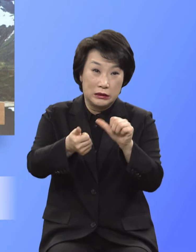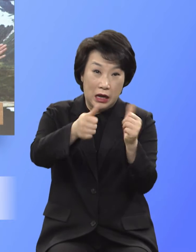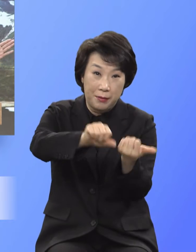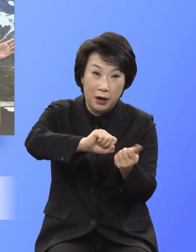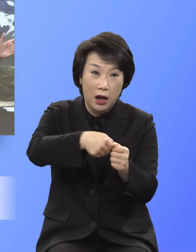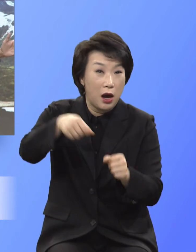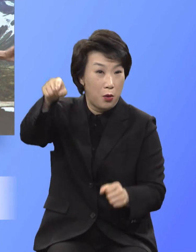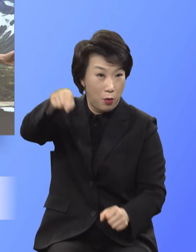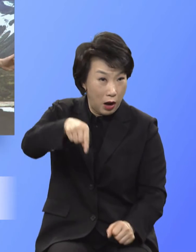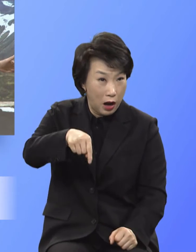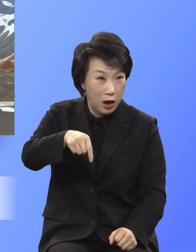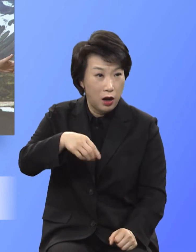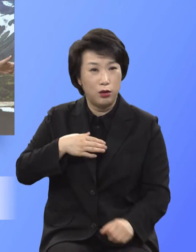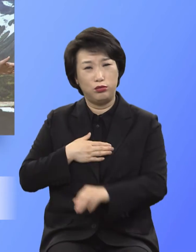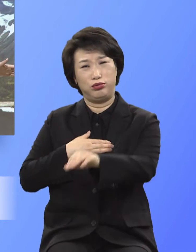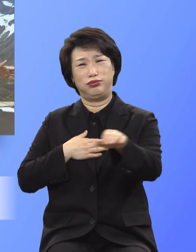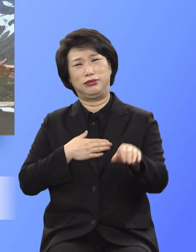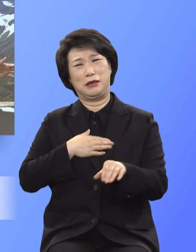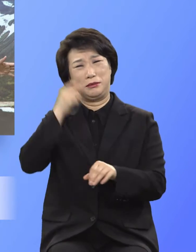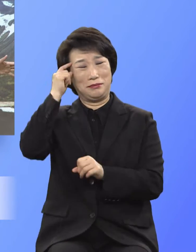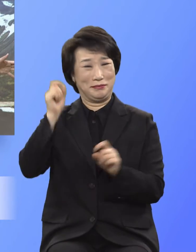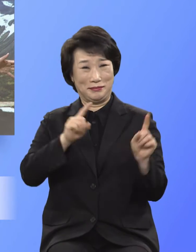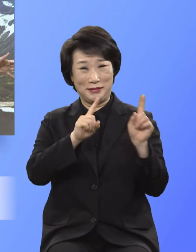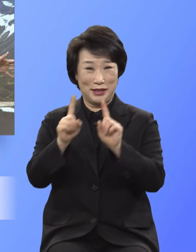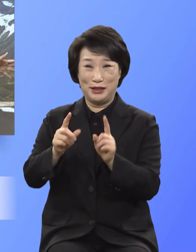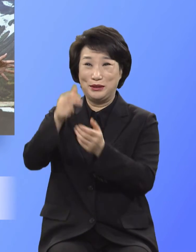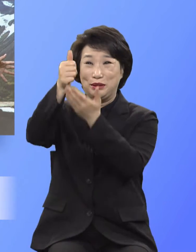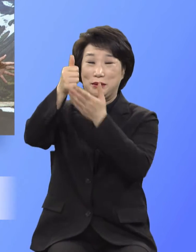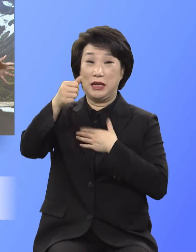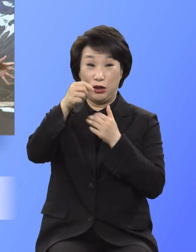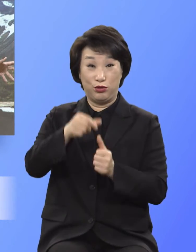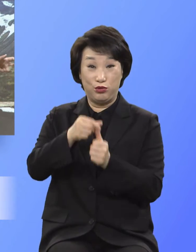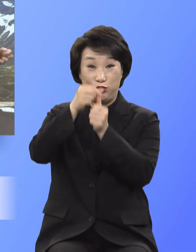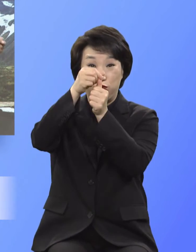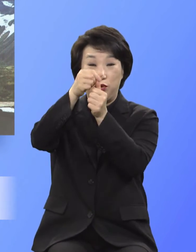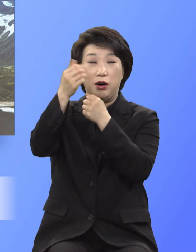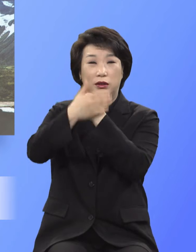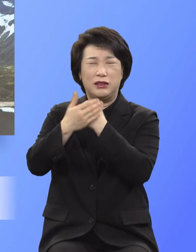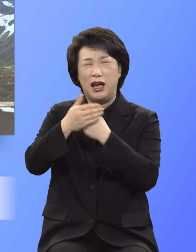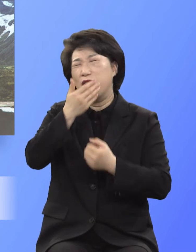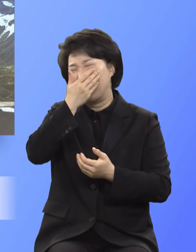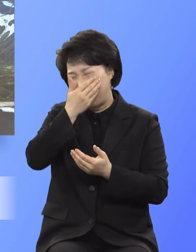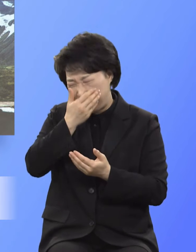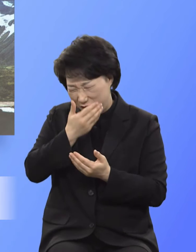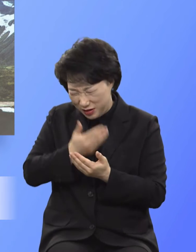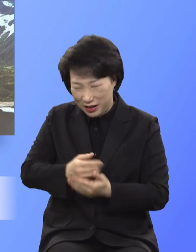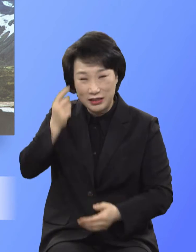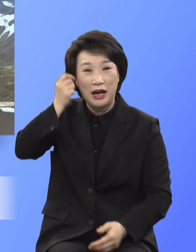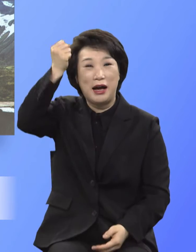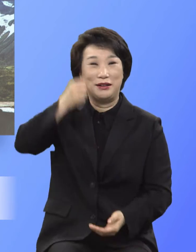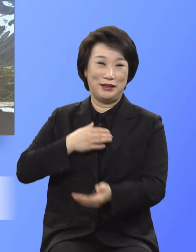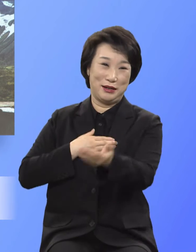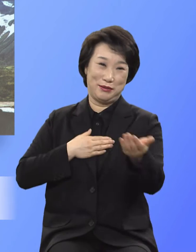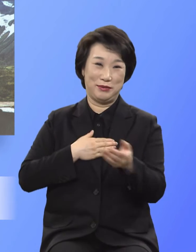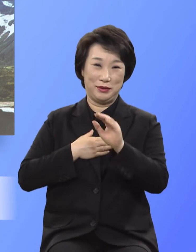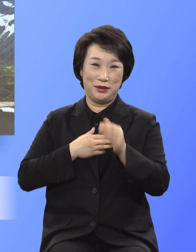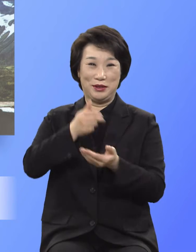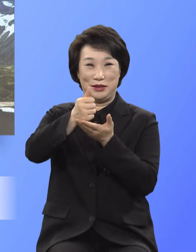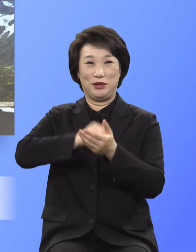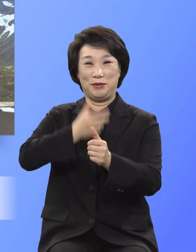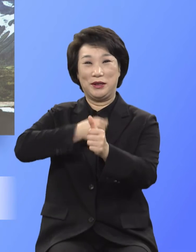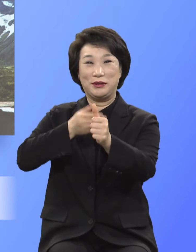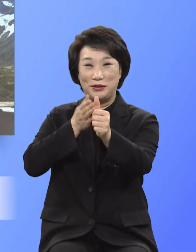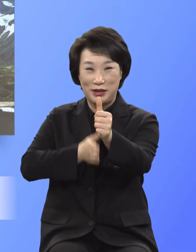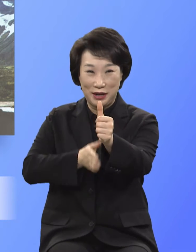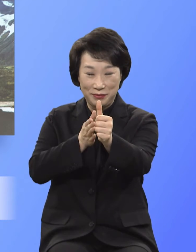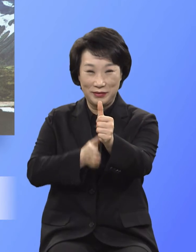것, 우리가 정신 차려서 주님이 날 구원하신 구원을 크게 여기는 여러분 되기를 주님의